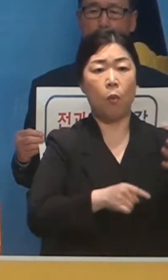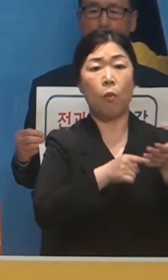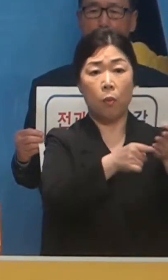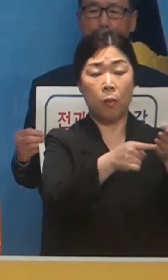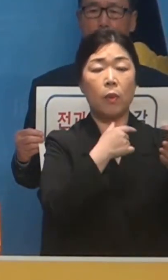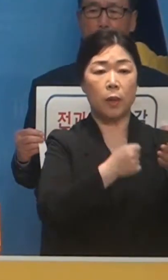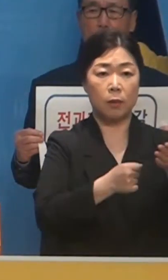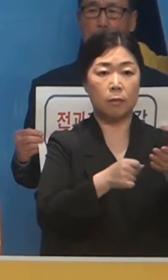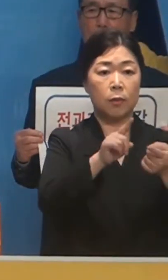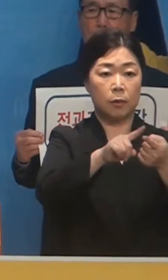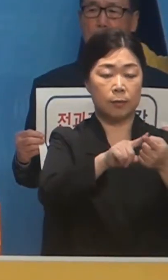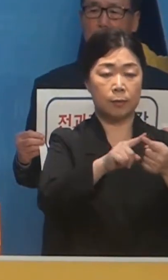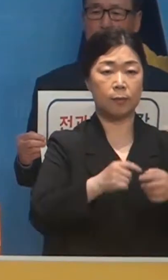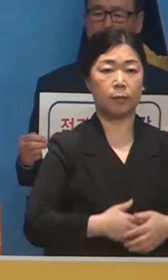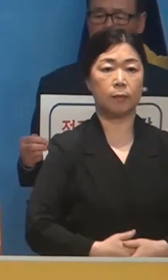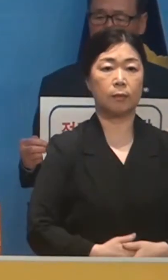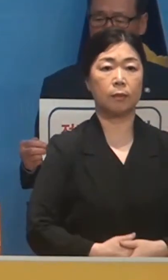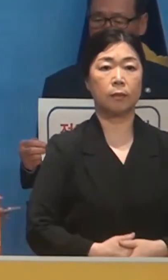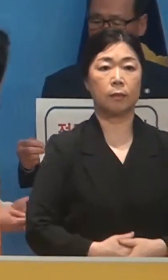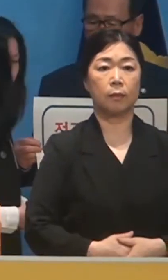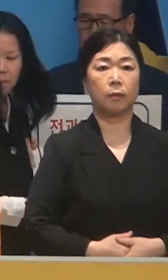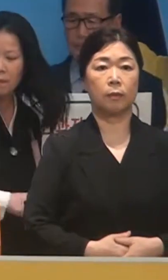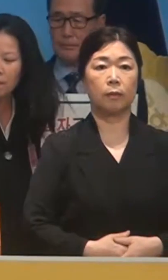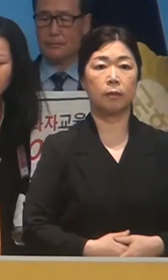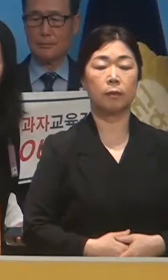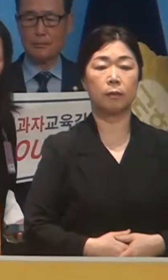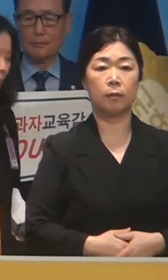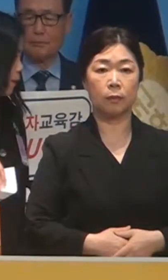바입니다. 감사합니다.